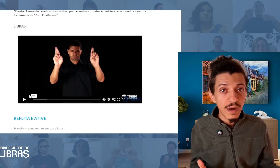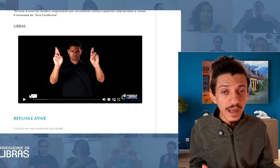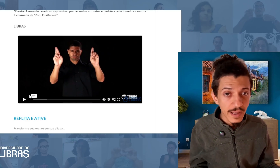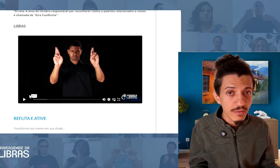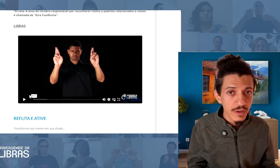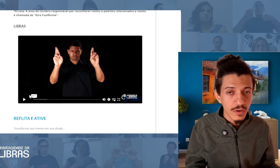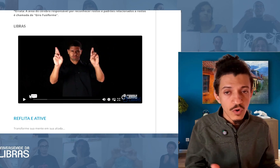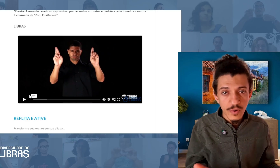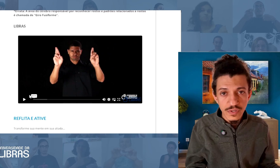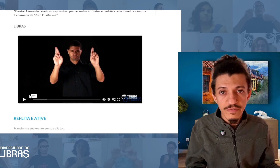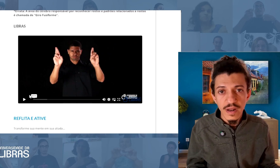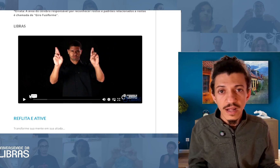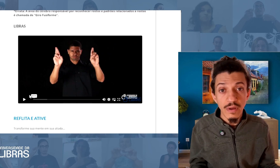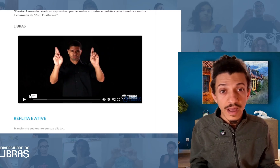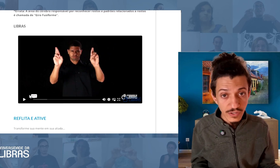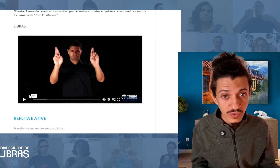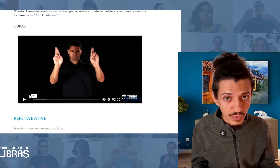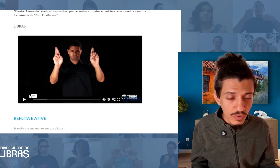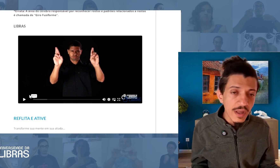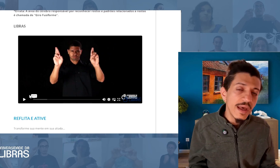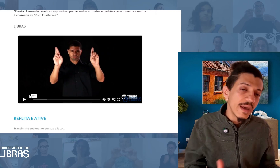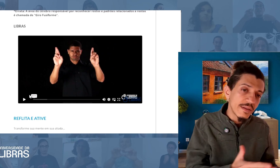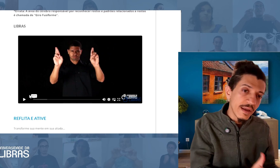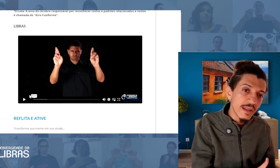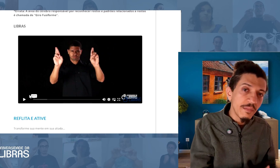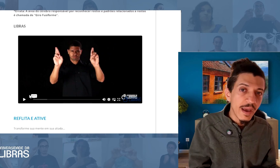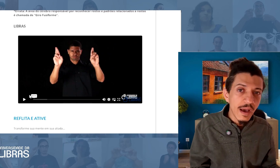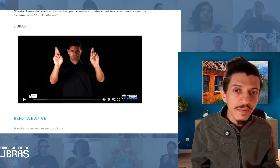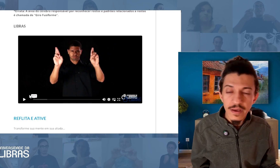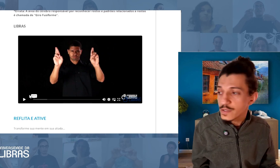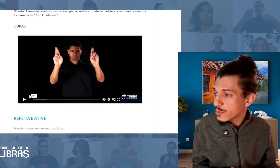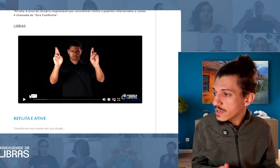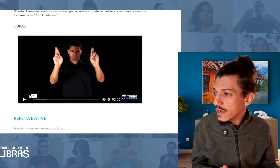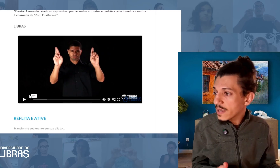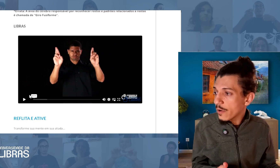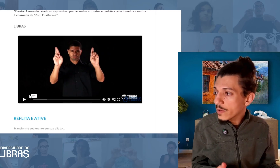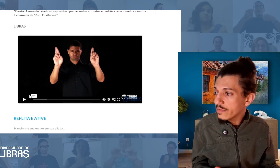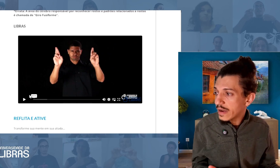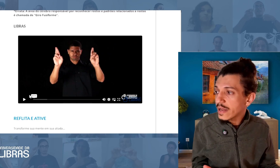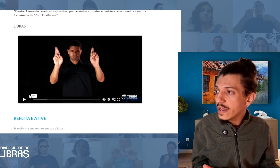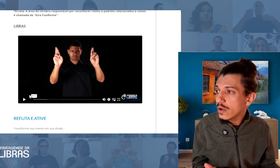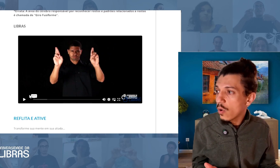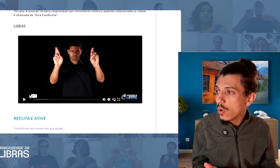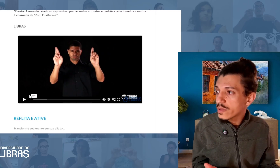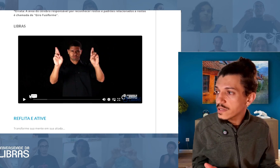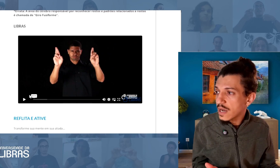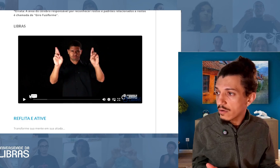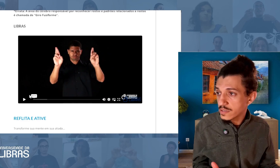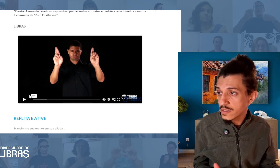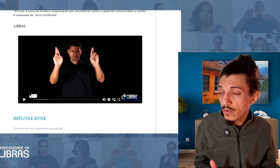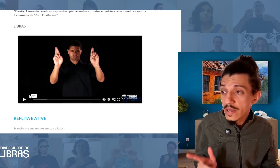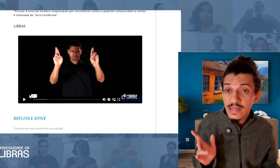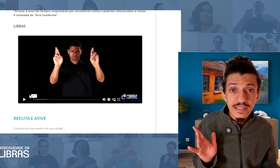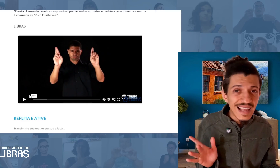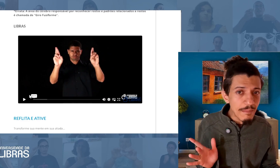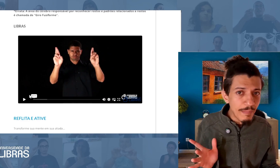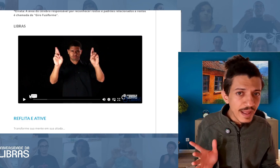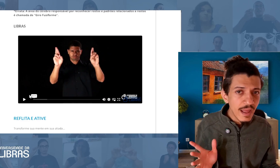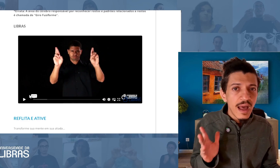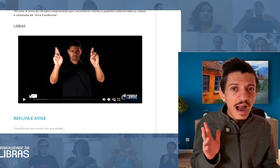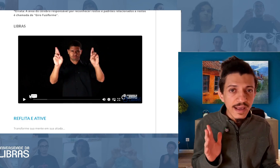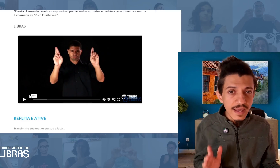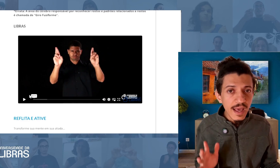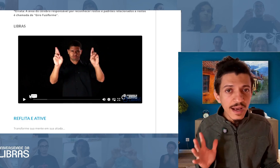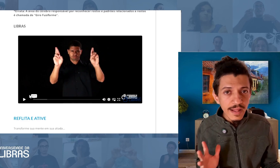Maurício Barreto, que, como eu tinha falado, é surdo. E tem também a minha esposa Raquel, que vai estar em outras aulas. Então,